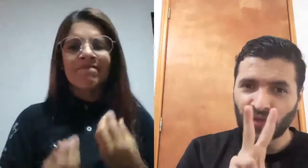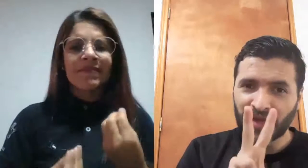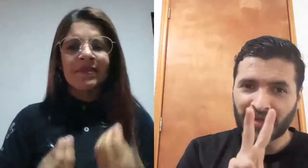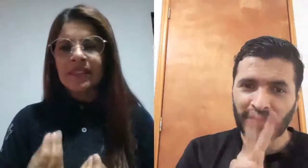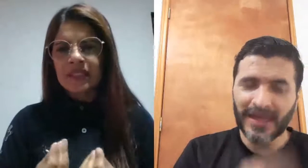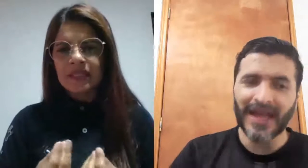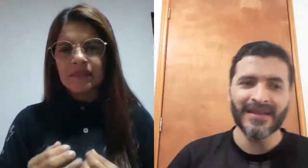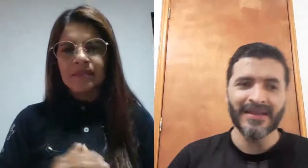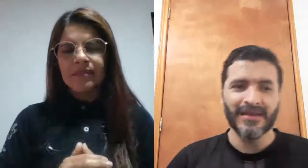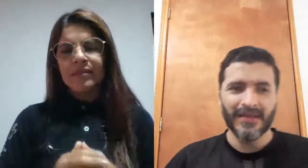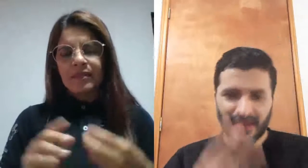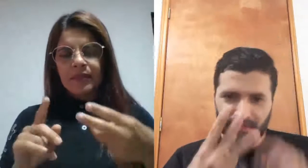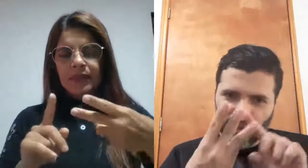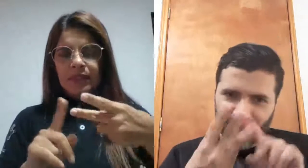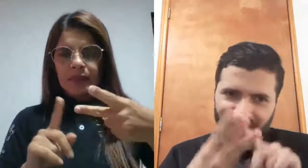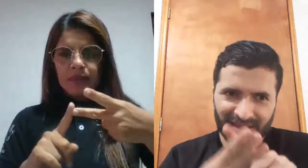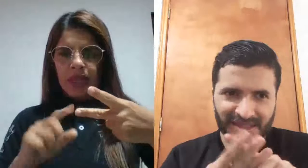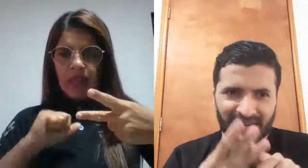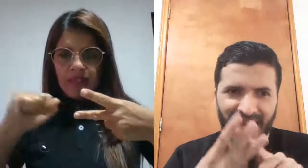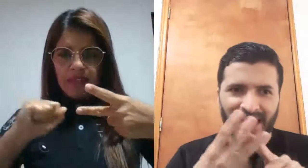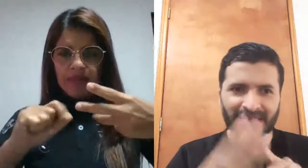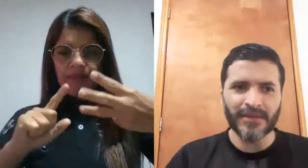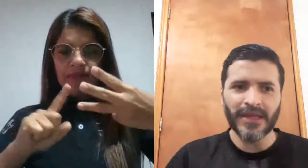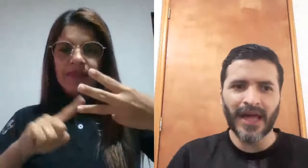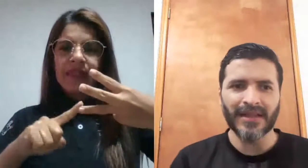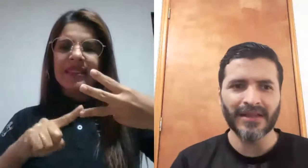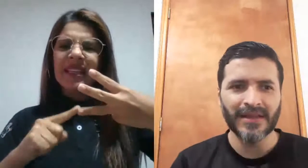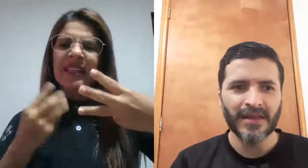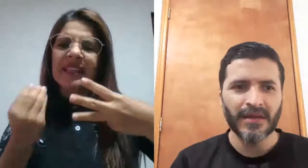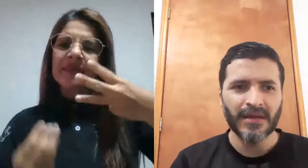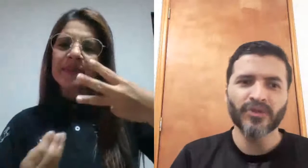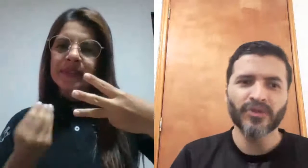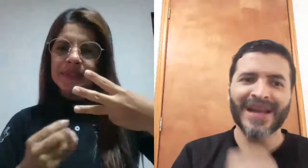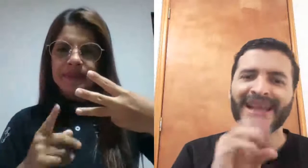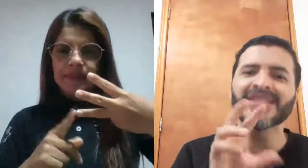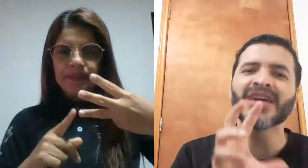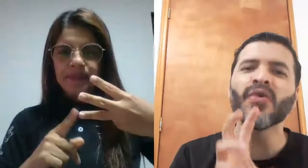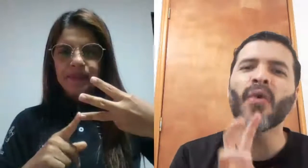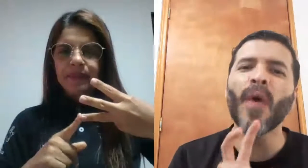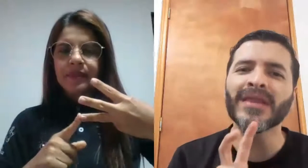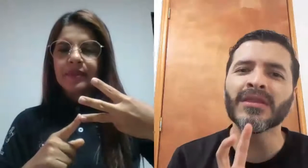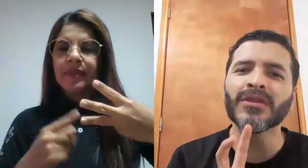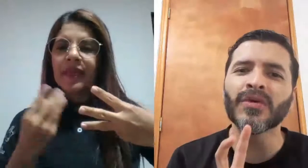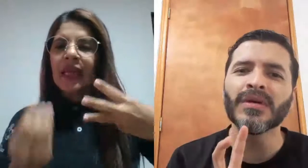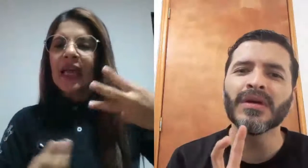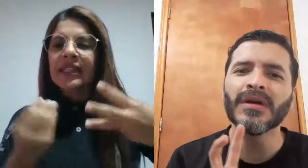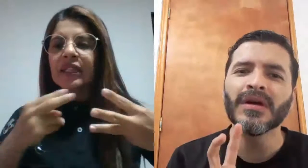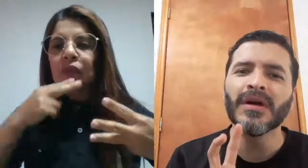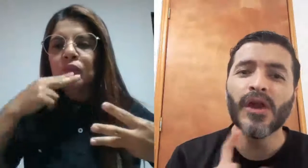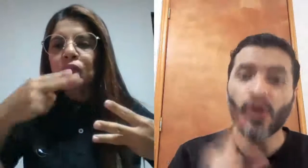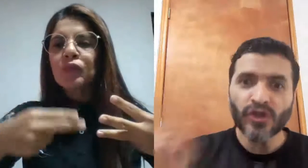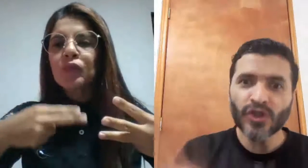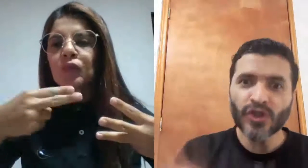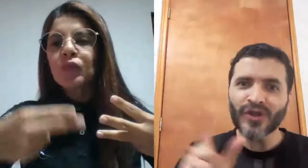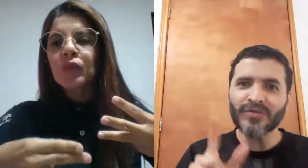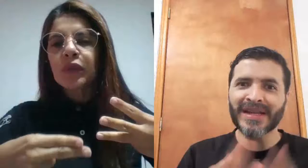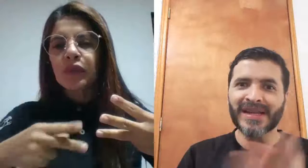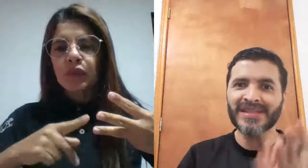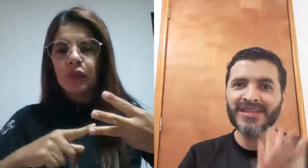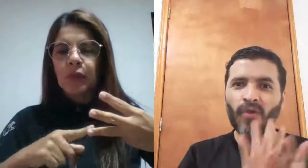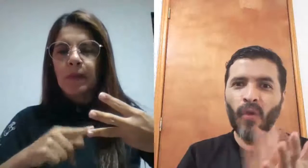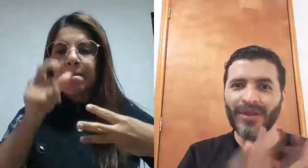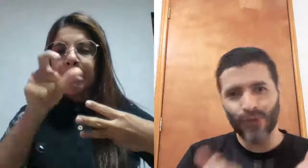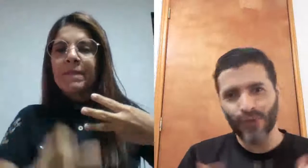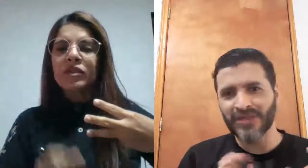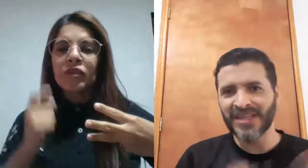Esa es la segunda actividad. Vamos a la tercera actividad. Vamos a realizar un cuento. Los sordos